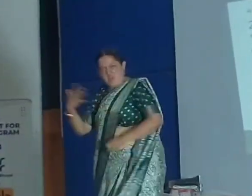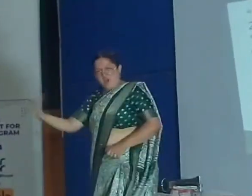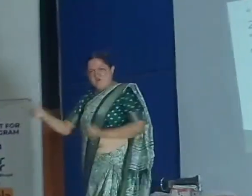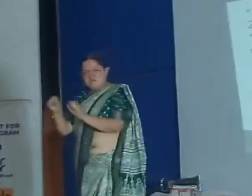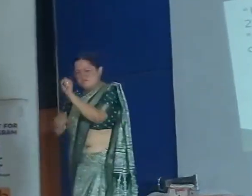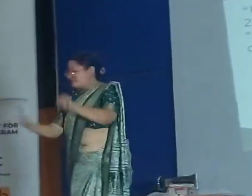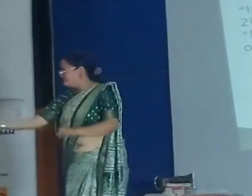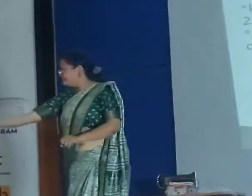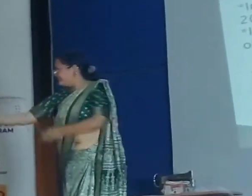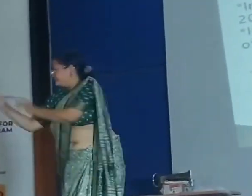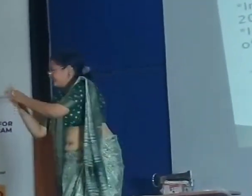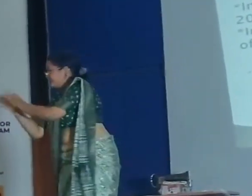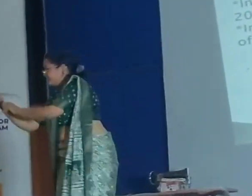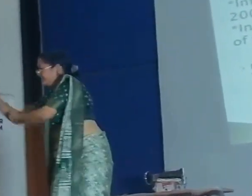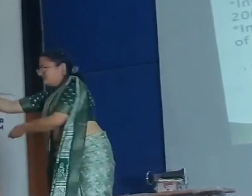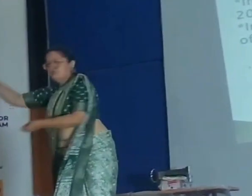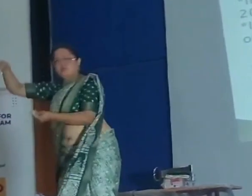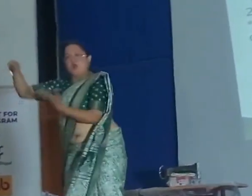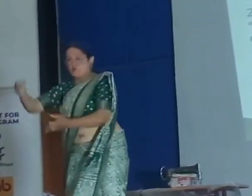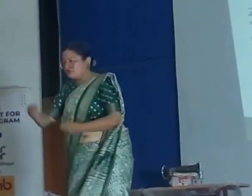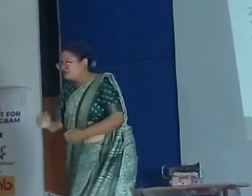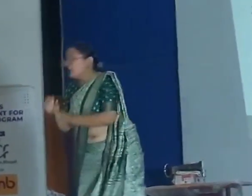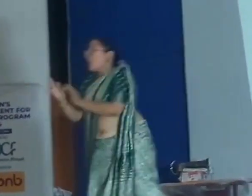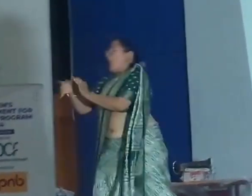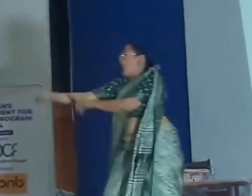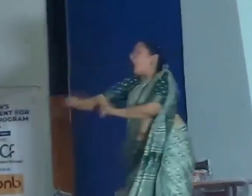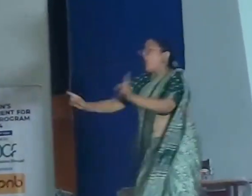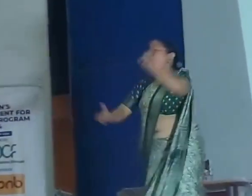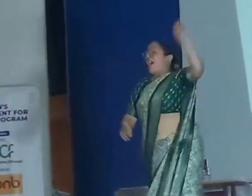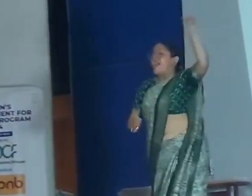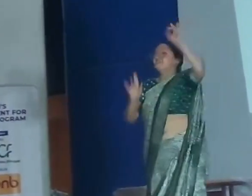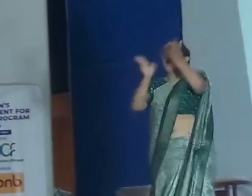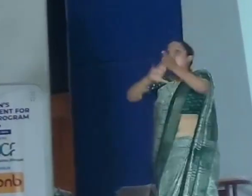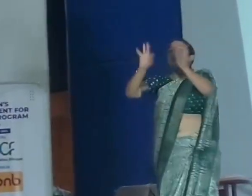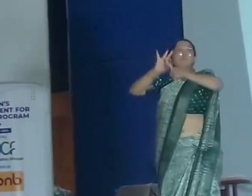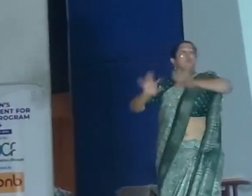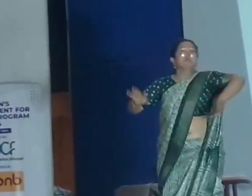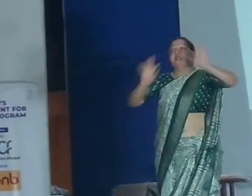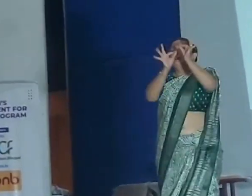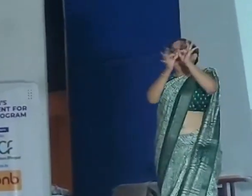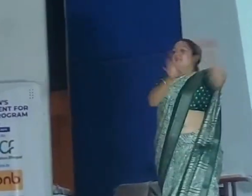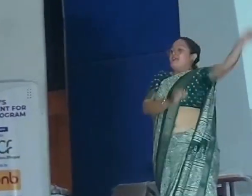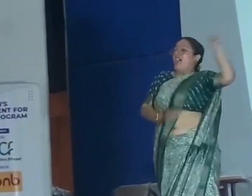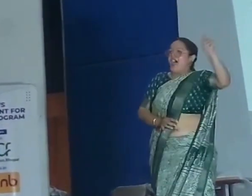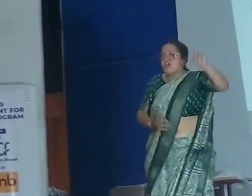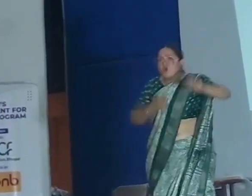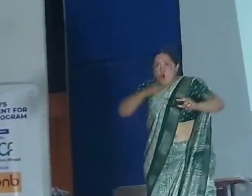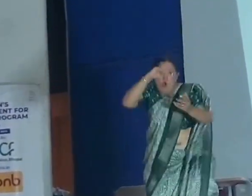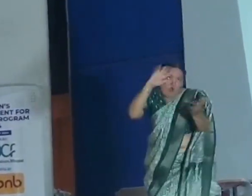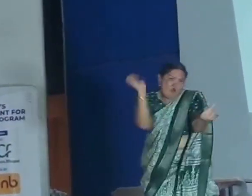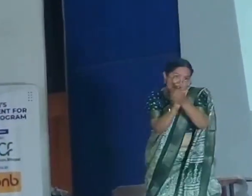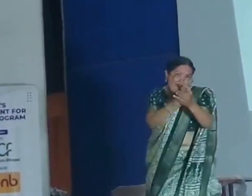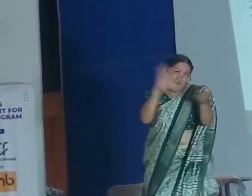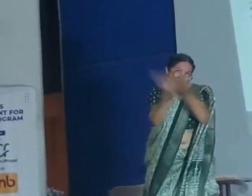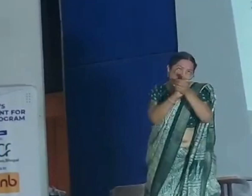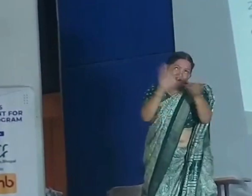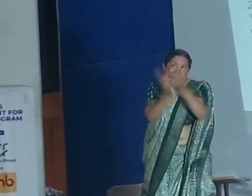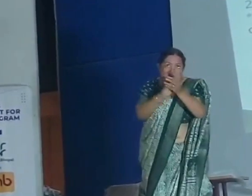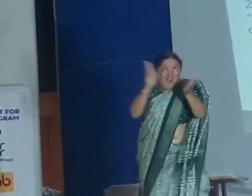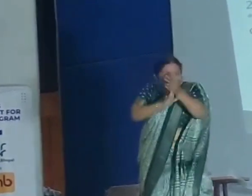साथ सर्टिफिकेट चाहिए, वो कह सर्टिफिकेट है उसका सर्टिफिकेट दिखा, इंटरप्रेटर का दिखा, अरे नहीं नहीं ये इंटरप्रेटर नहीं, जो एमपी का जो इंटरप्रेटर है एक बस वही इंटरप्रेटर चलेगा।